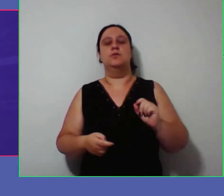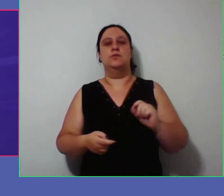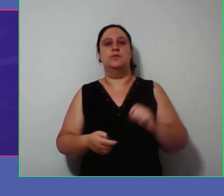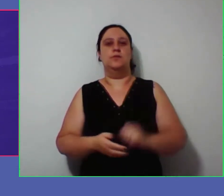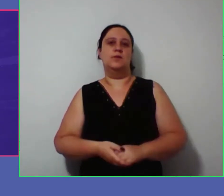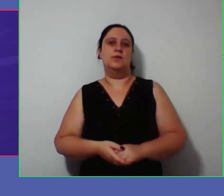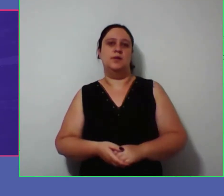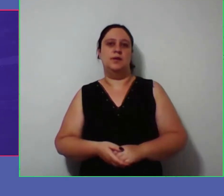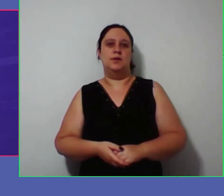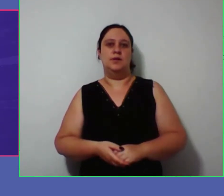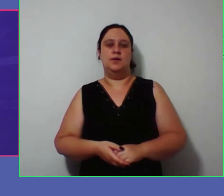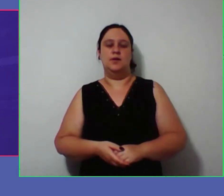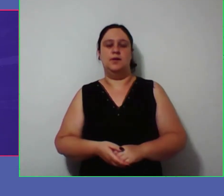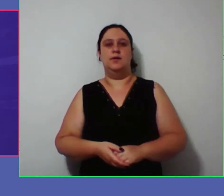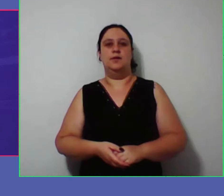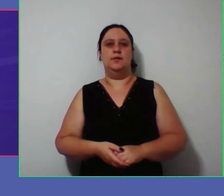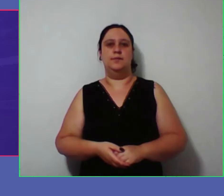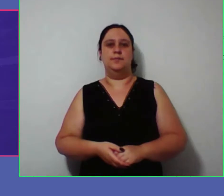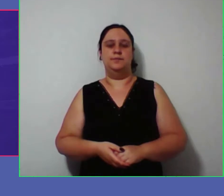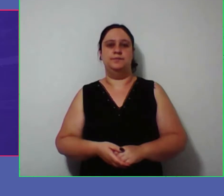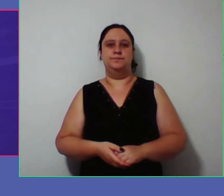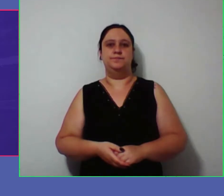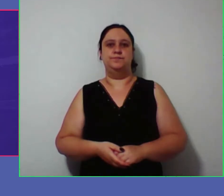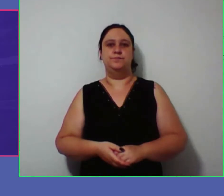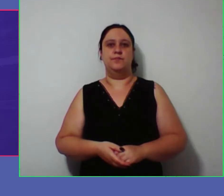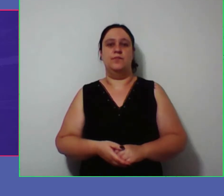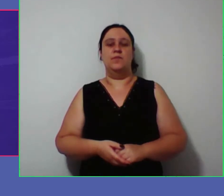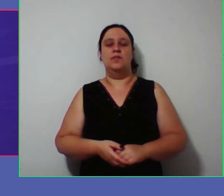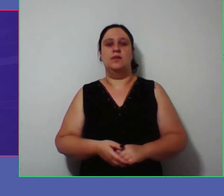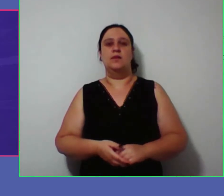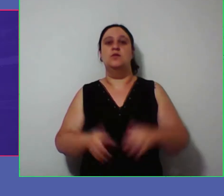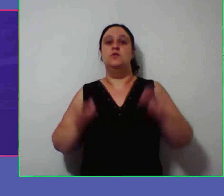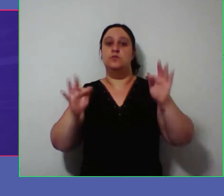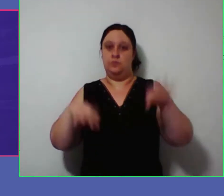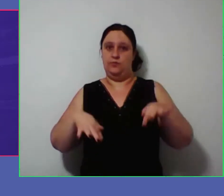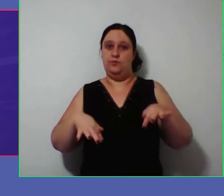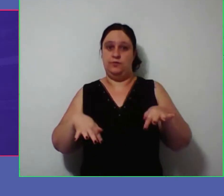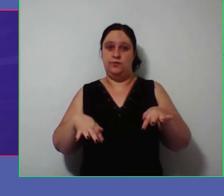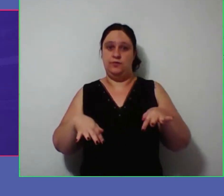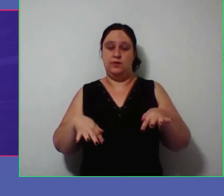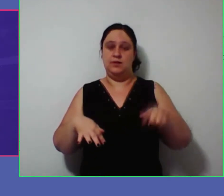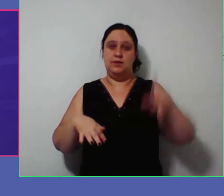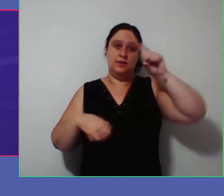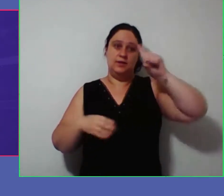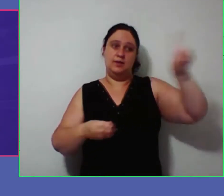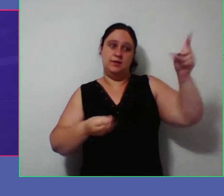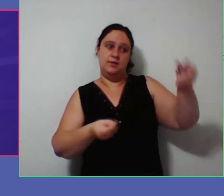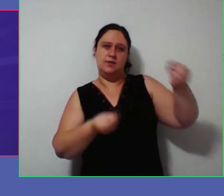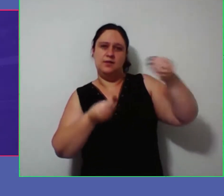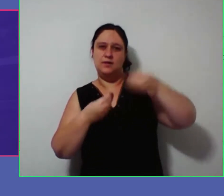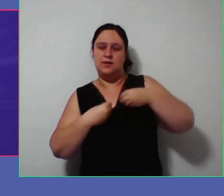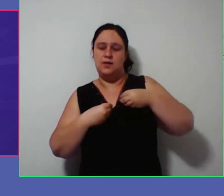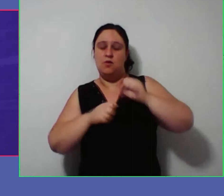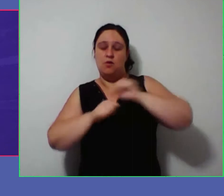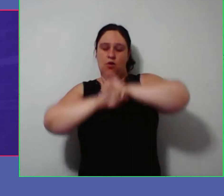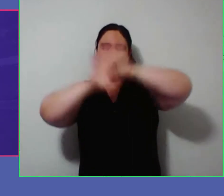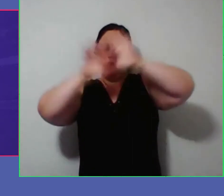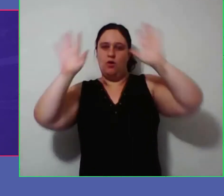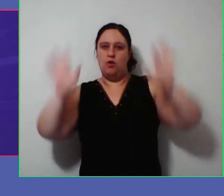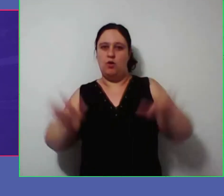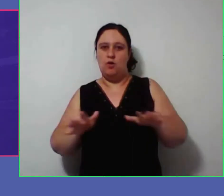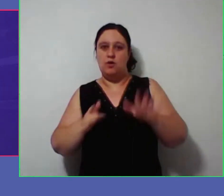celestial a quem no final dos tempos Deus confiou toda a sua glória, honra e